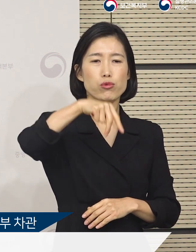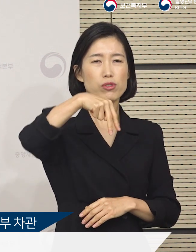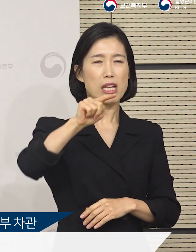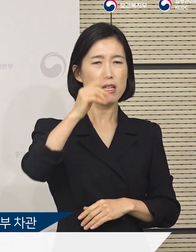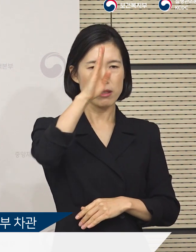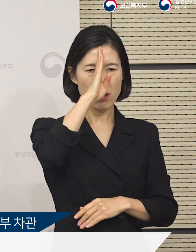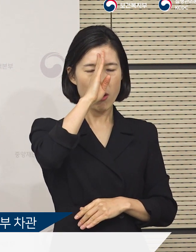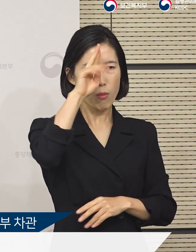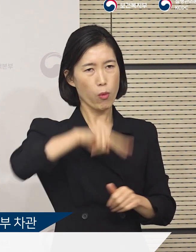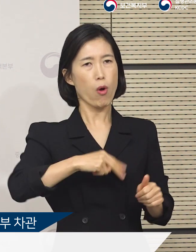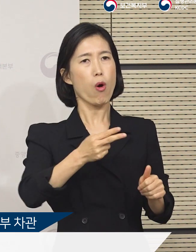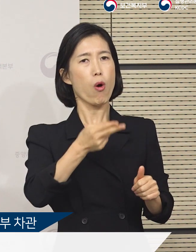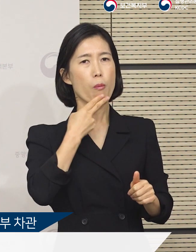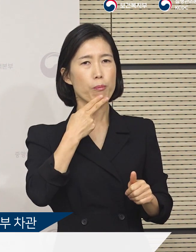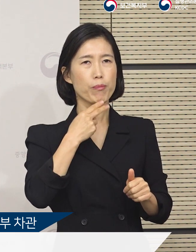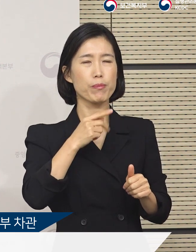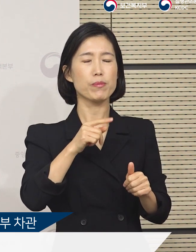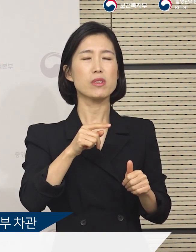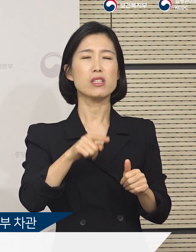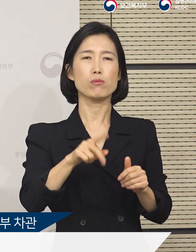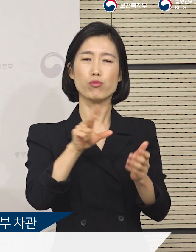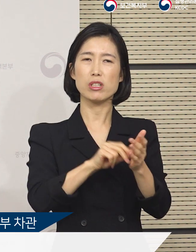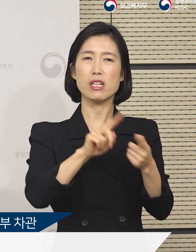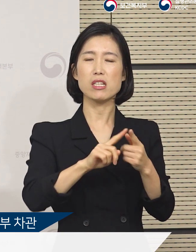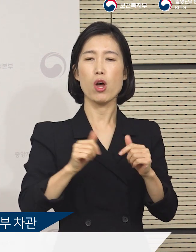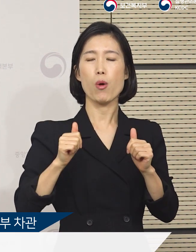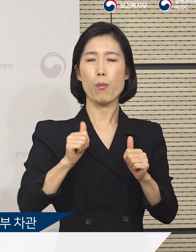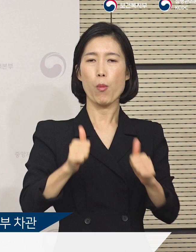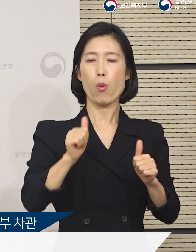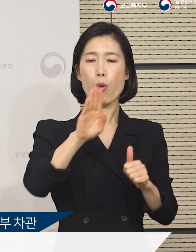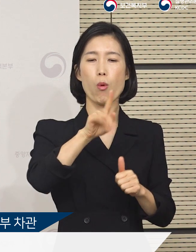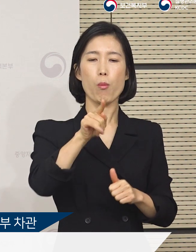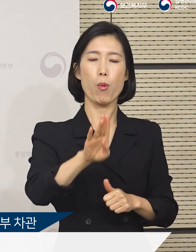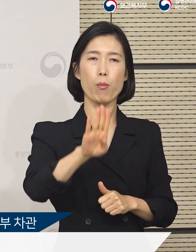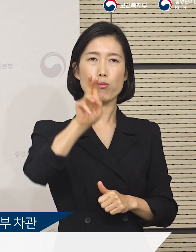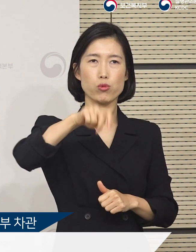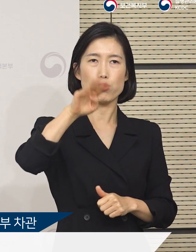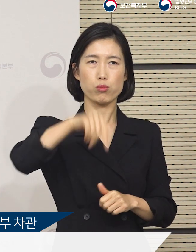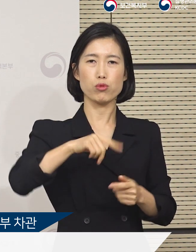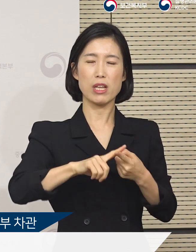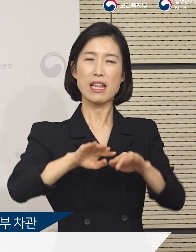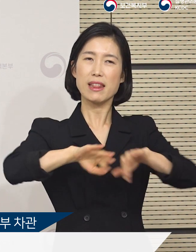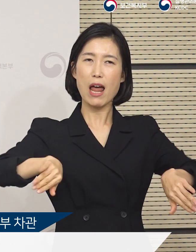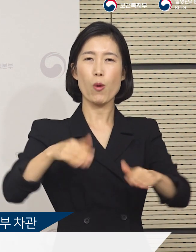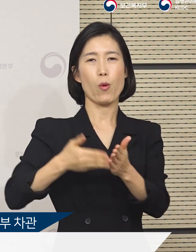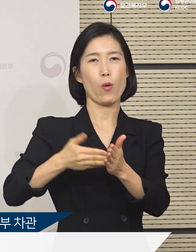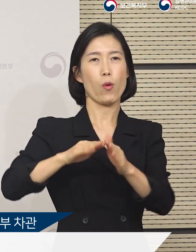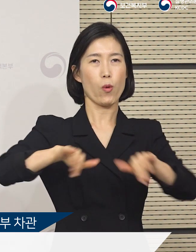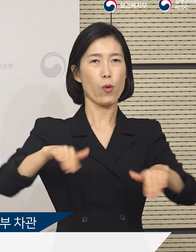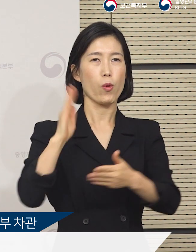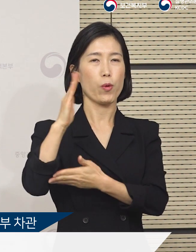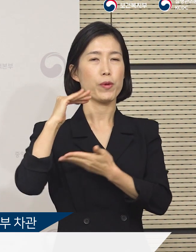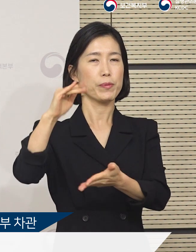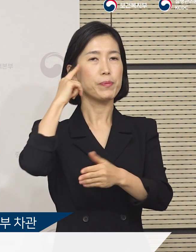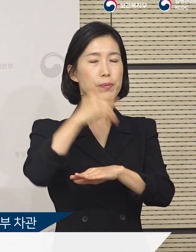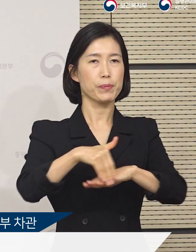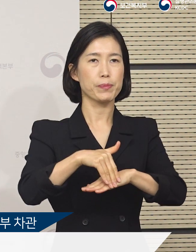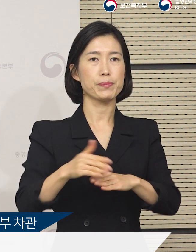잠정 정지와 관련된 내용은 법무부에서 별도로 발표할 예정입니다.